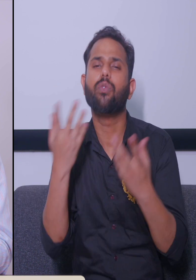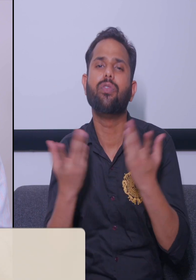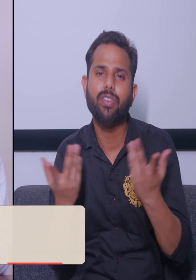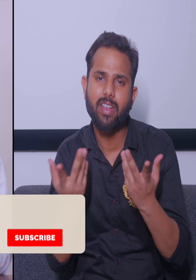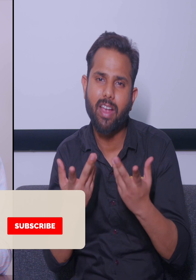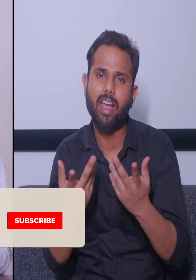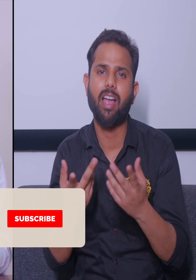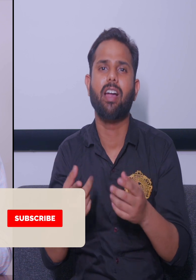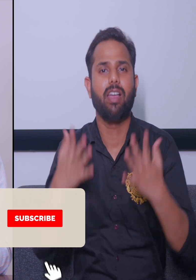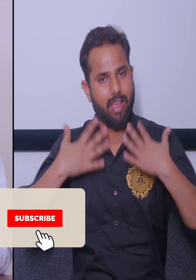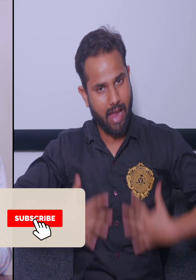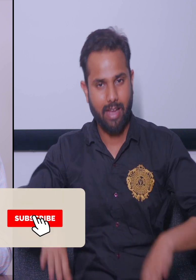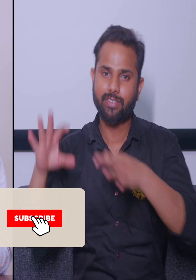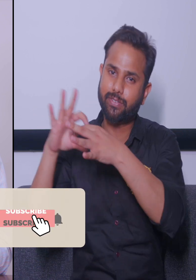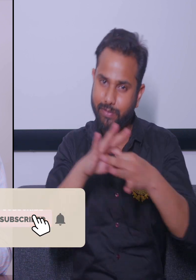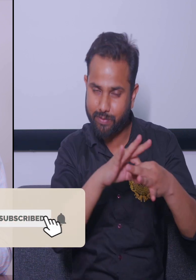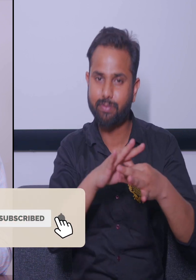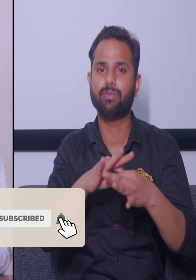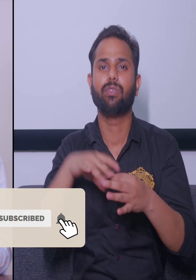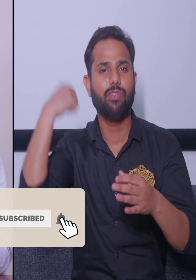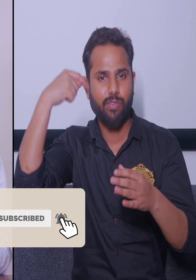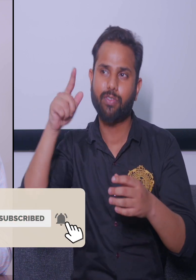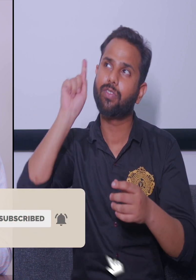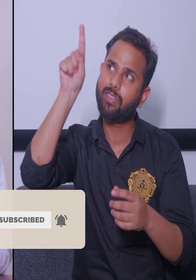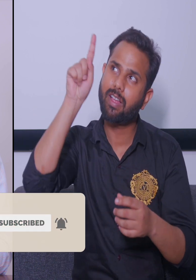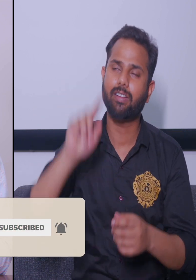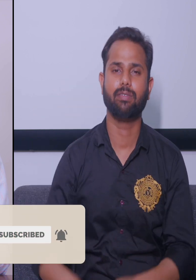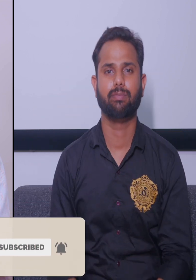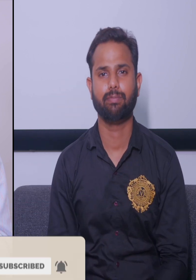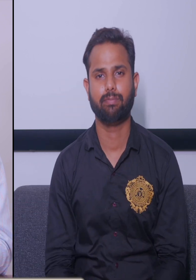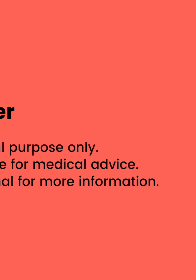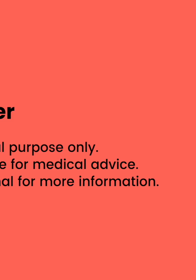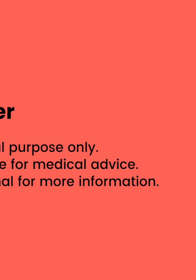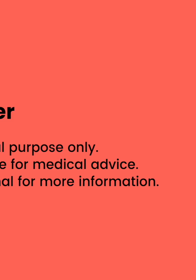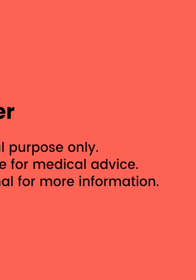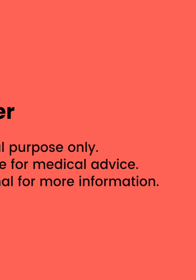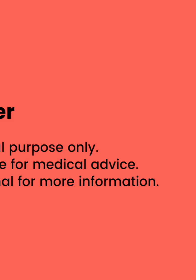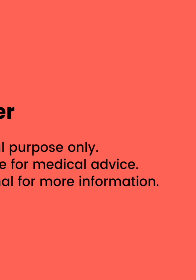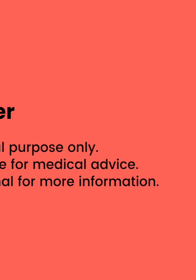लेनी चाहिए। ऐसे ही हेल्थ रिलेटेड वीडियोस के लिए हमारे चैनल के साथ जुड़े रहिए।